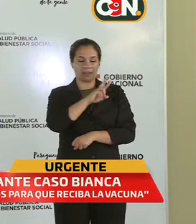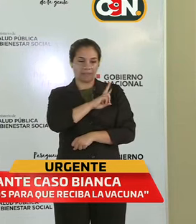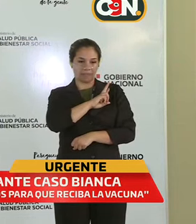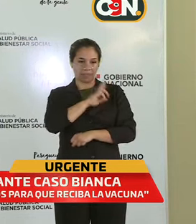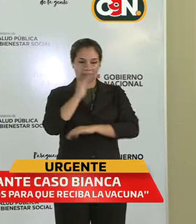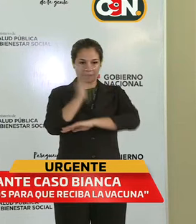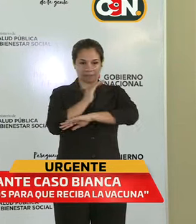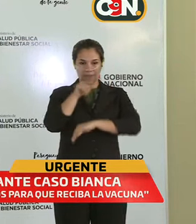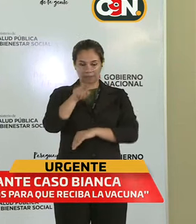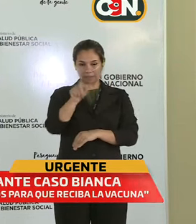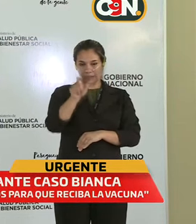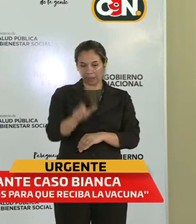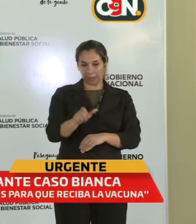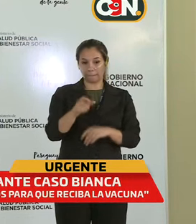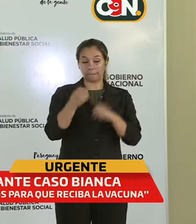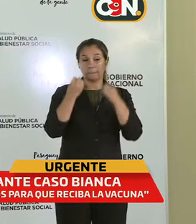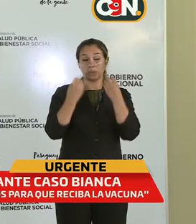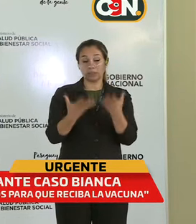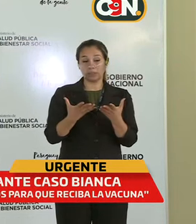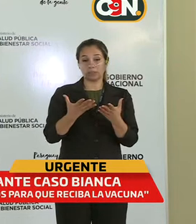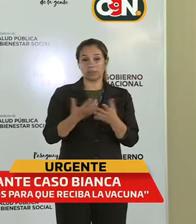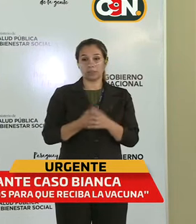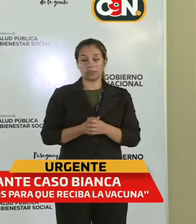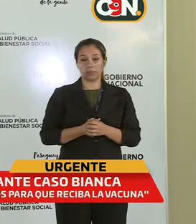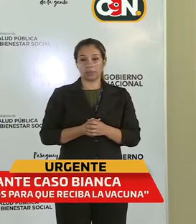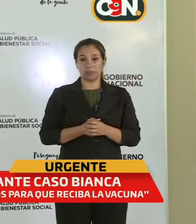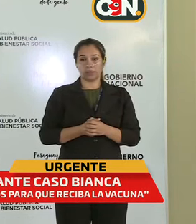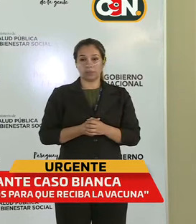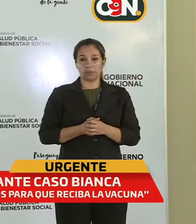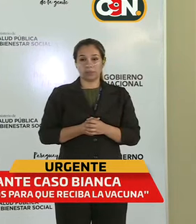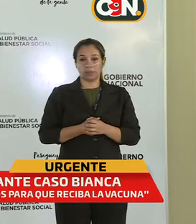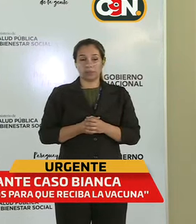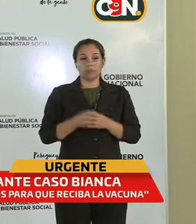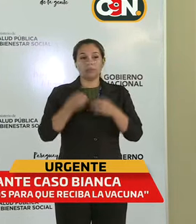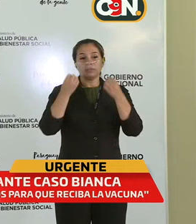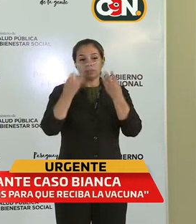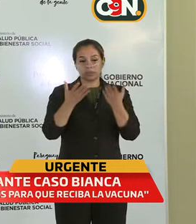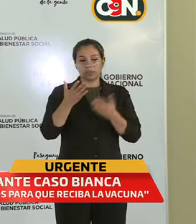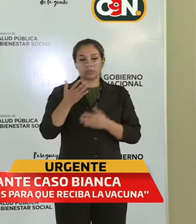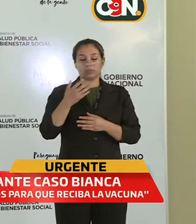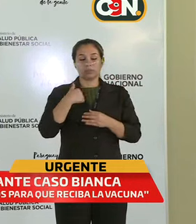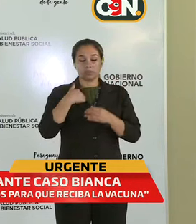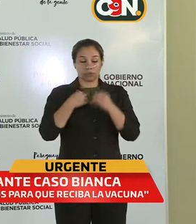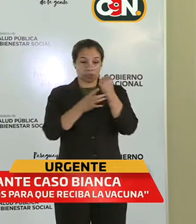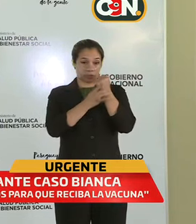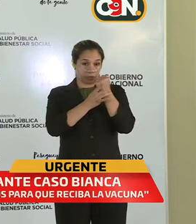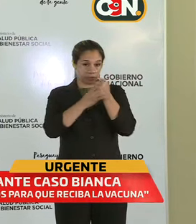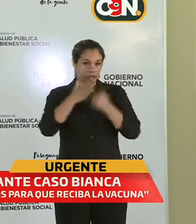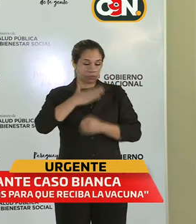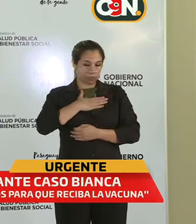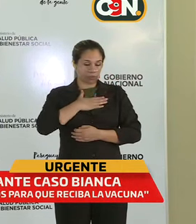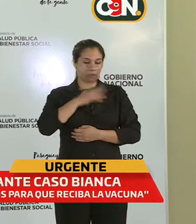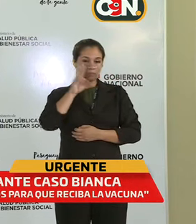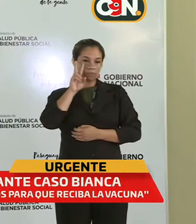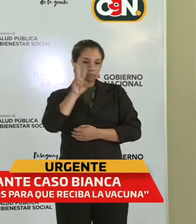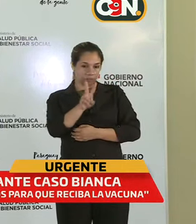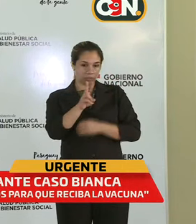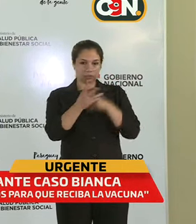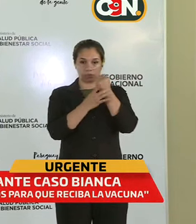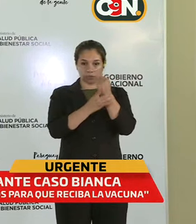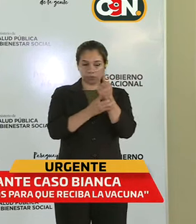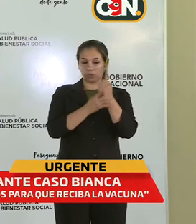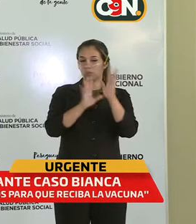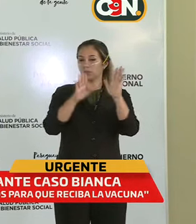¿verdad? Entonces, desde el punto de vista médico, y por más de que